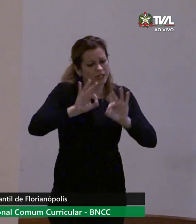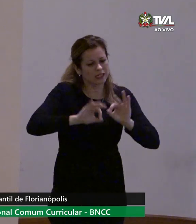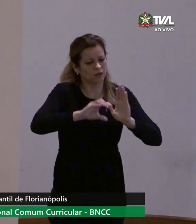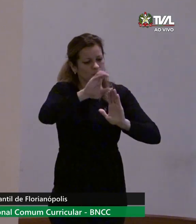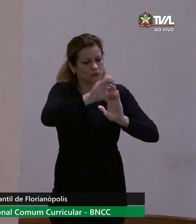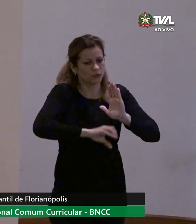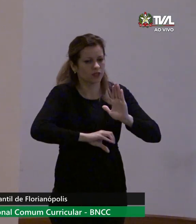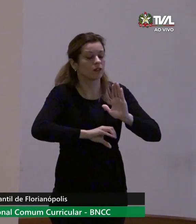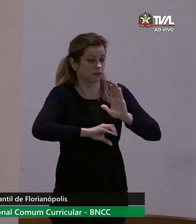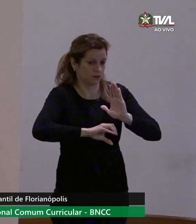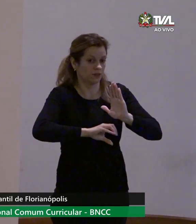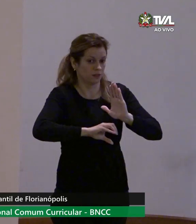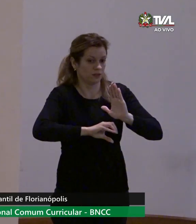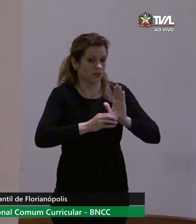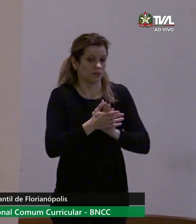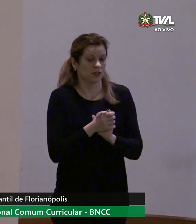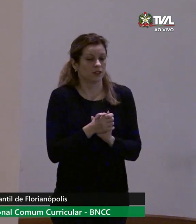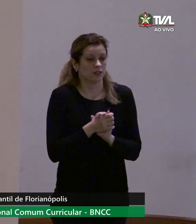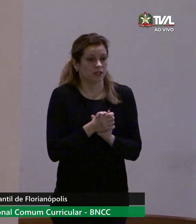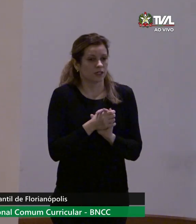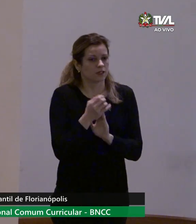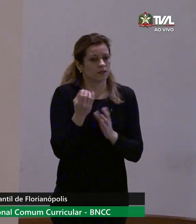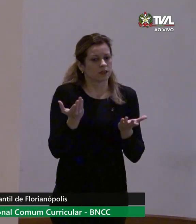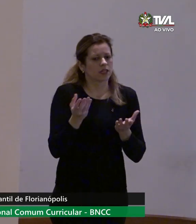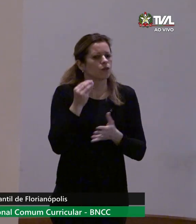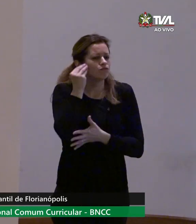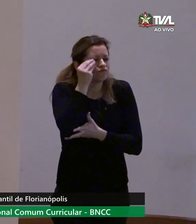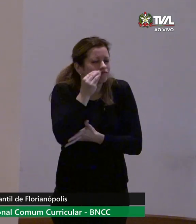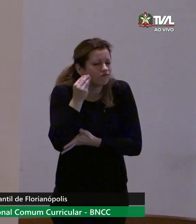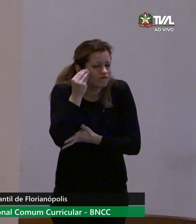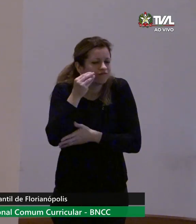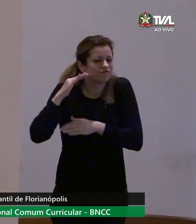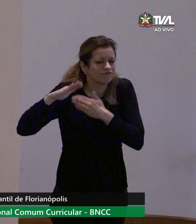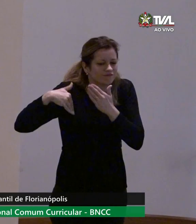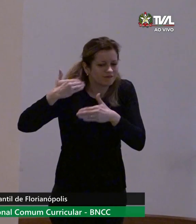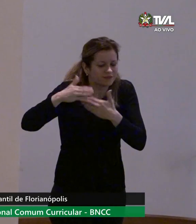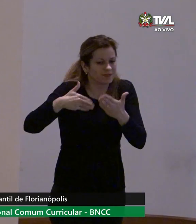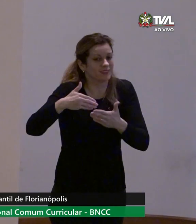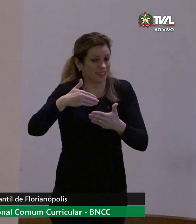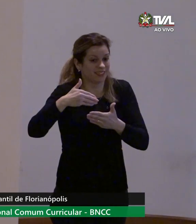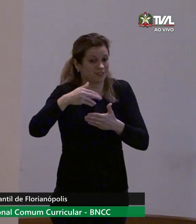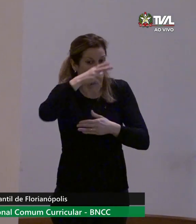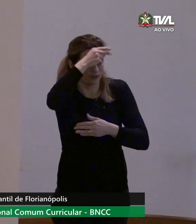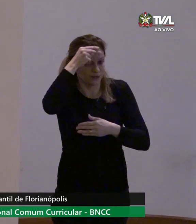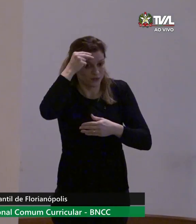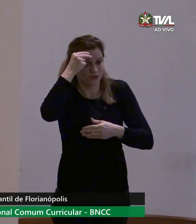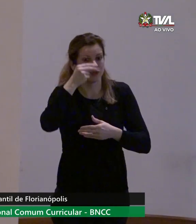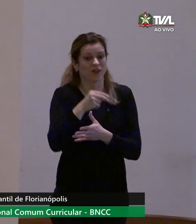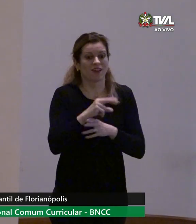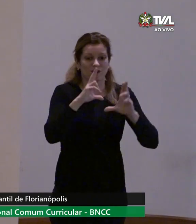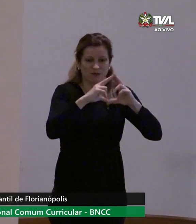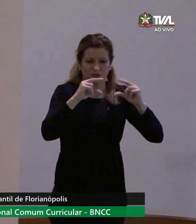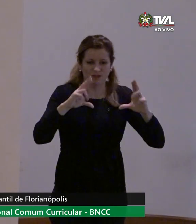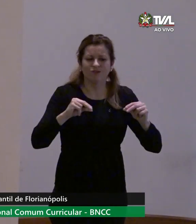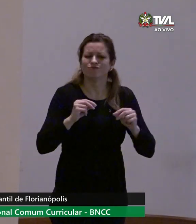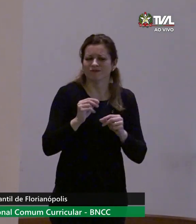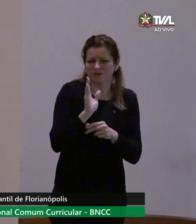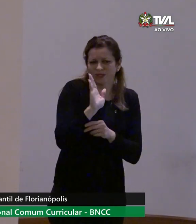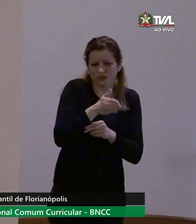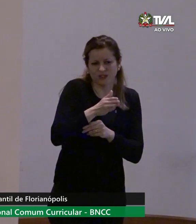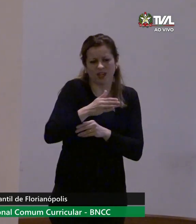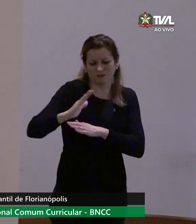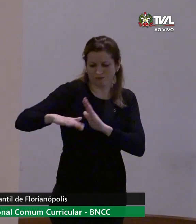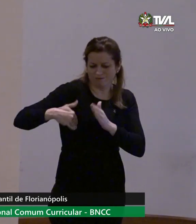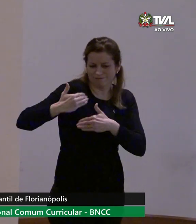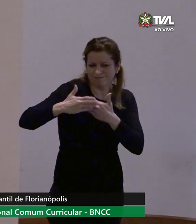que na base se denominou Campos de experiência mas um Florianópolis nós já temos uma trajetória de núcleo de ação pedagógica